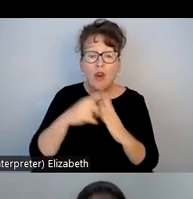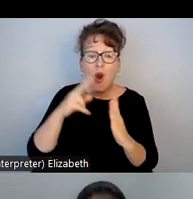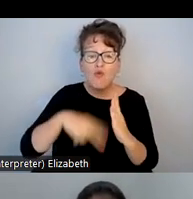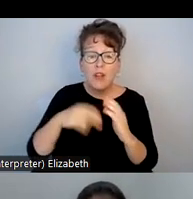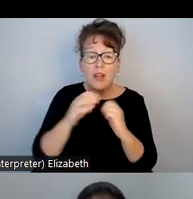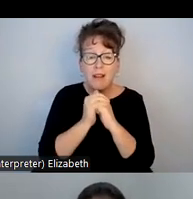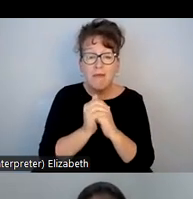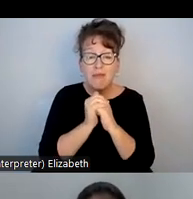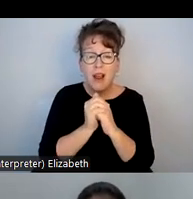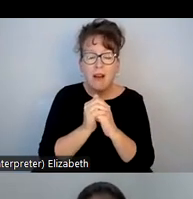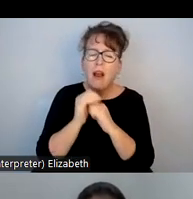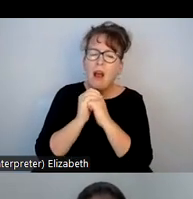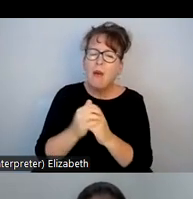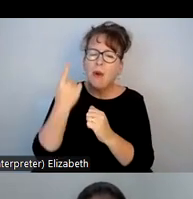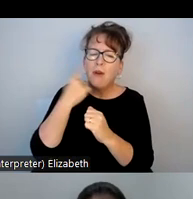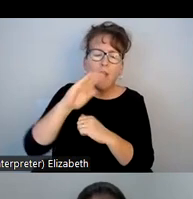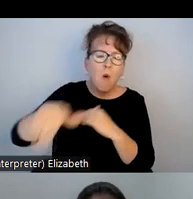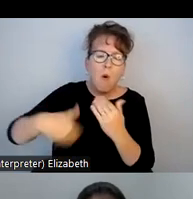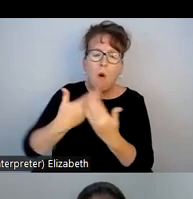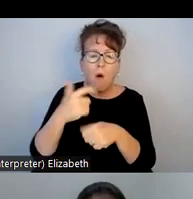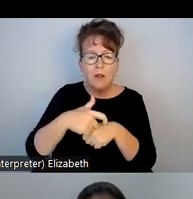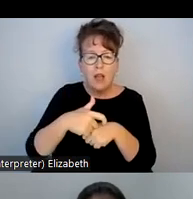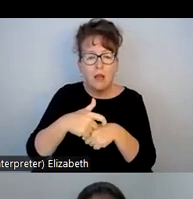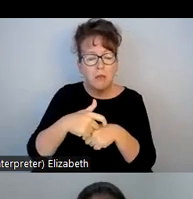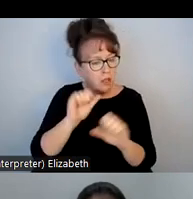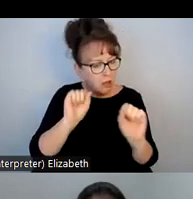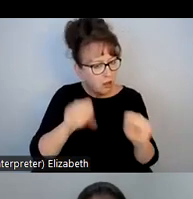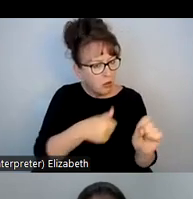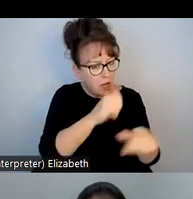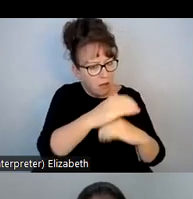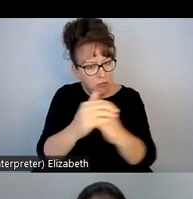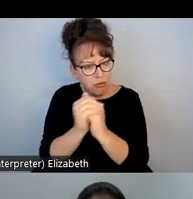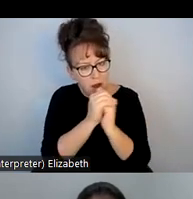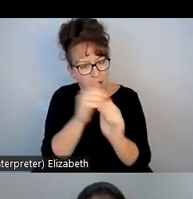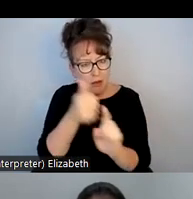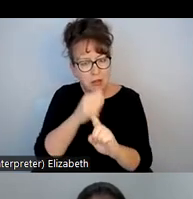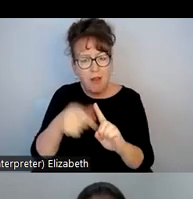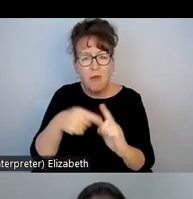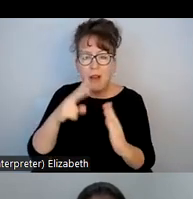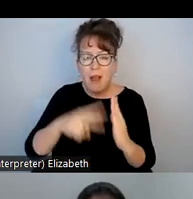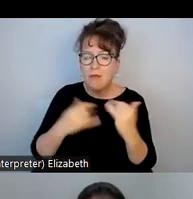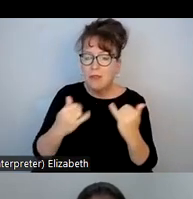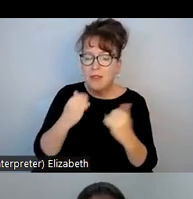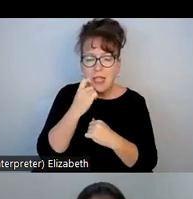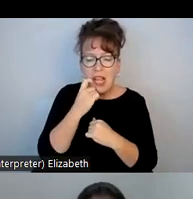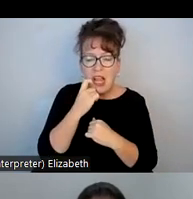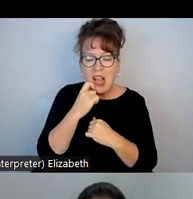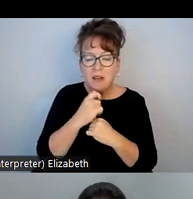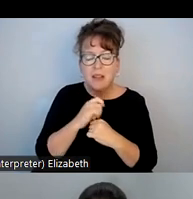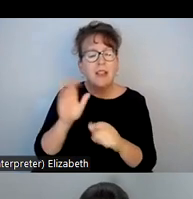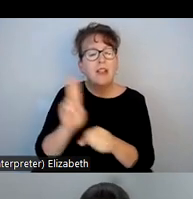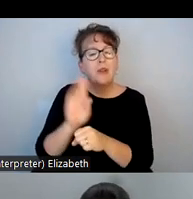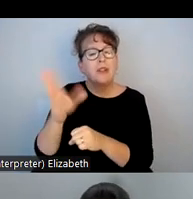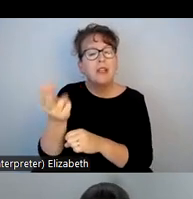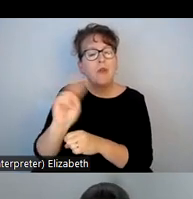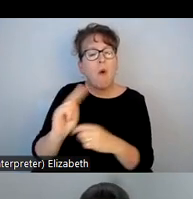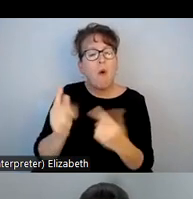una oración eh una oración que hacemos cada bien eh Por favor siéntase en la libertad de orar eh hacer